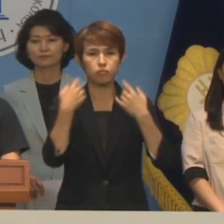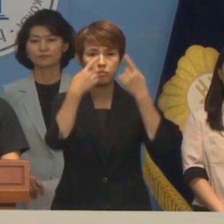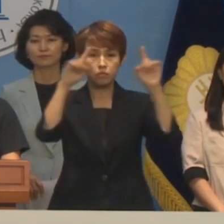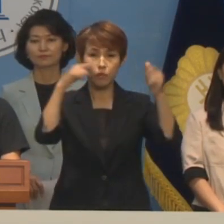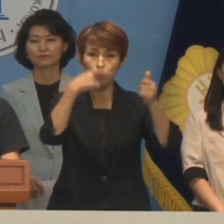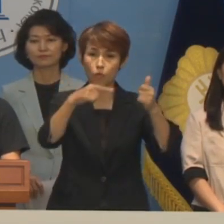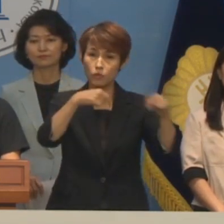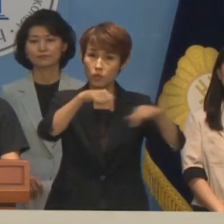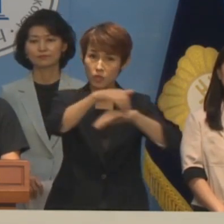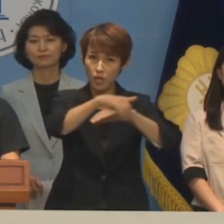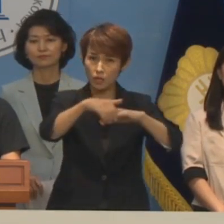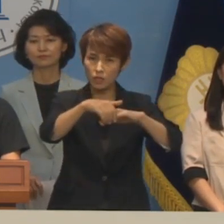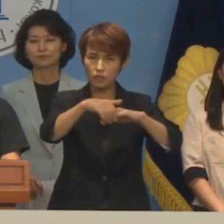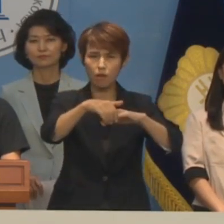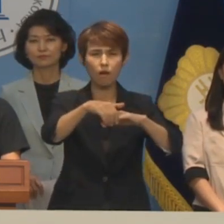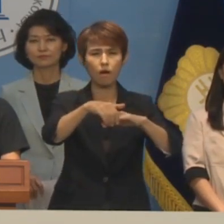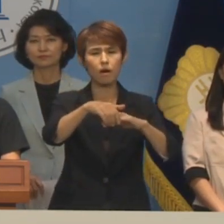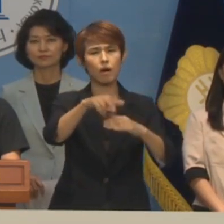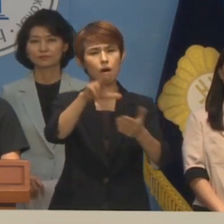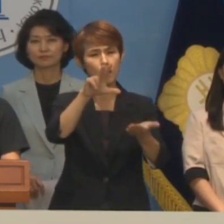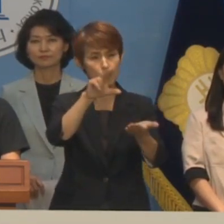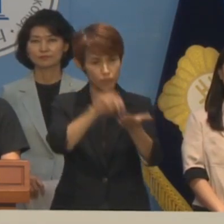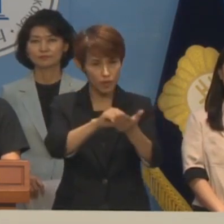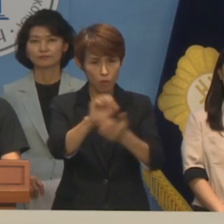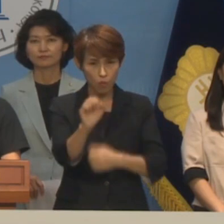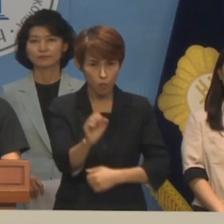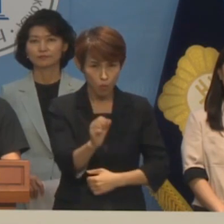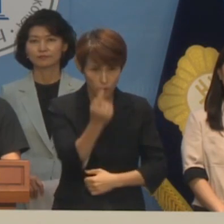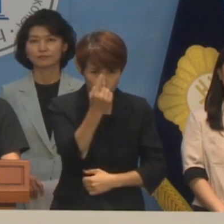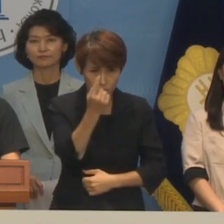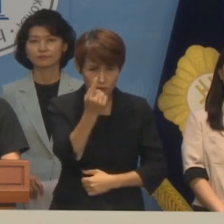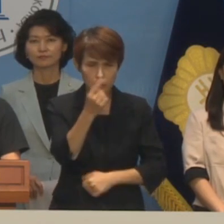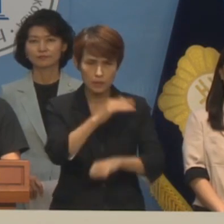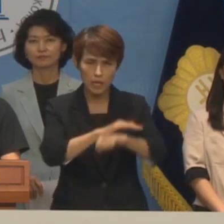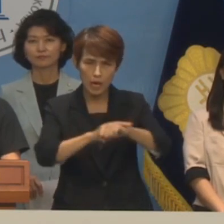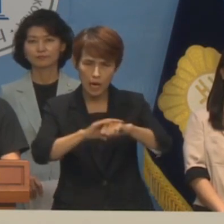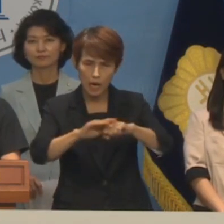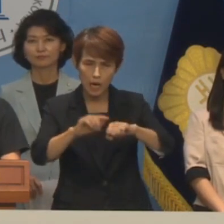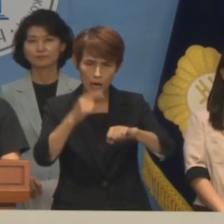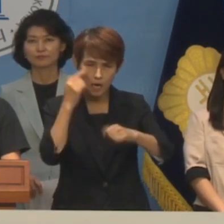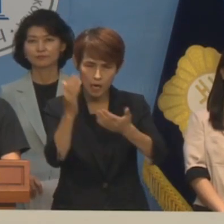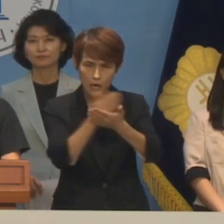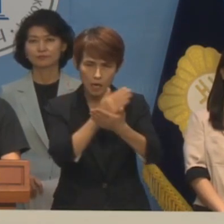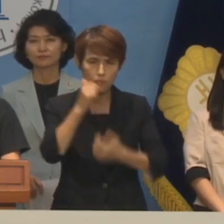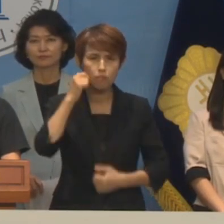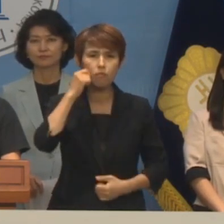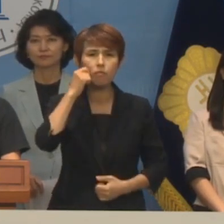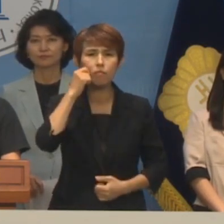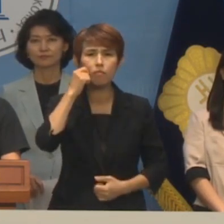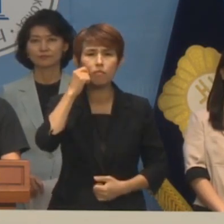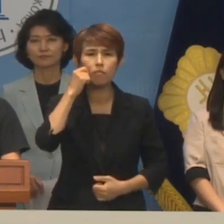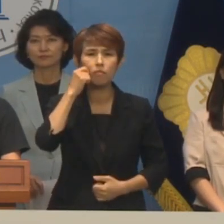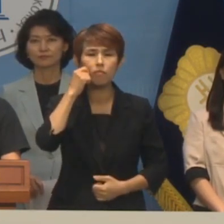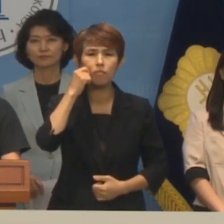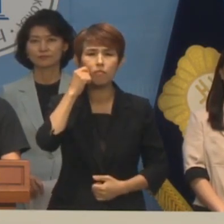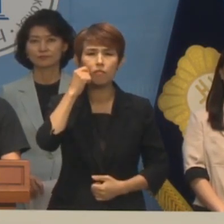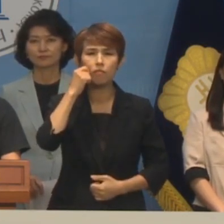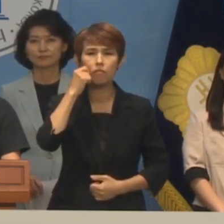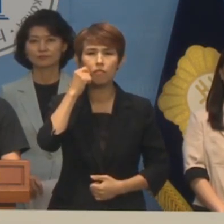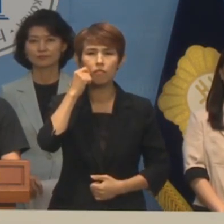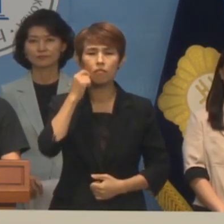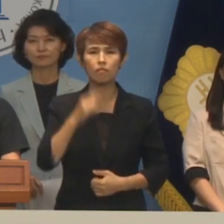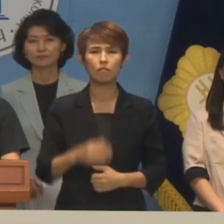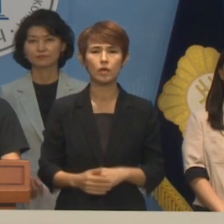정책은 문제의 원인과 본질을 제대로 진단하지 않은 채 규제 완화